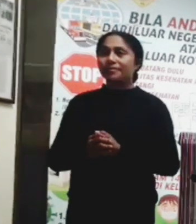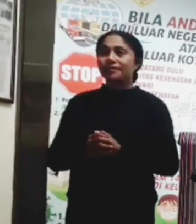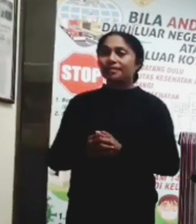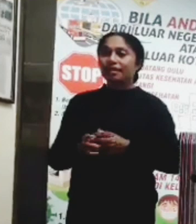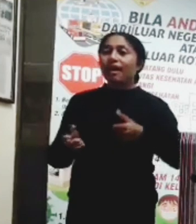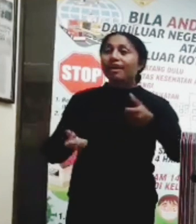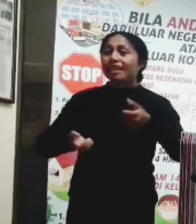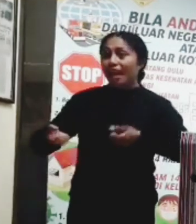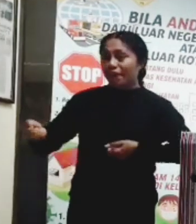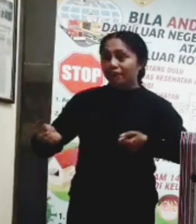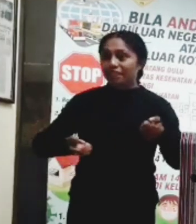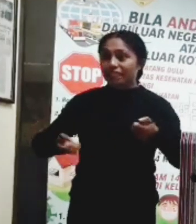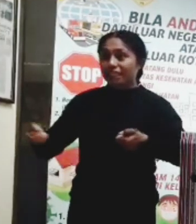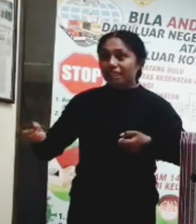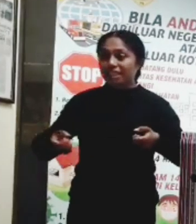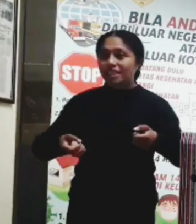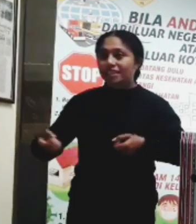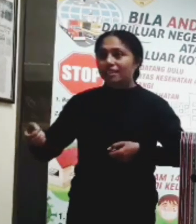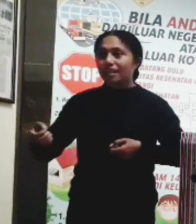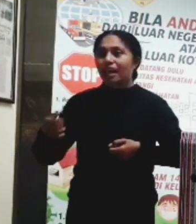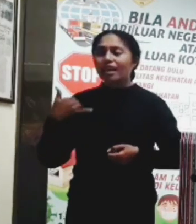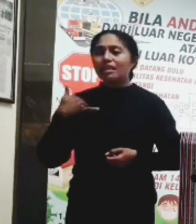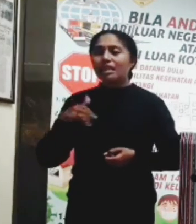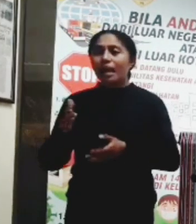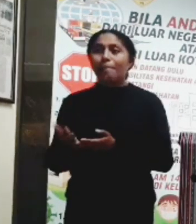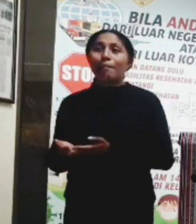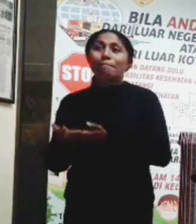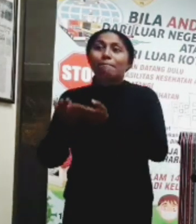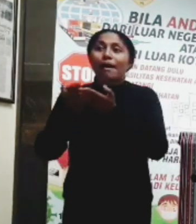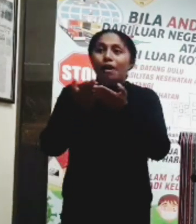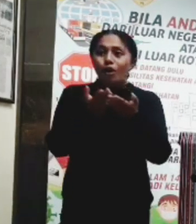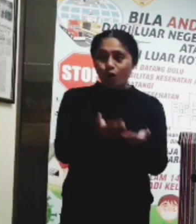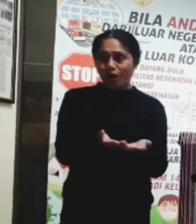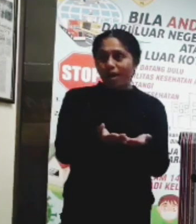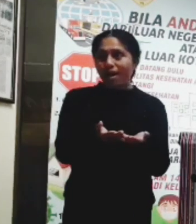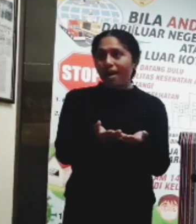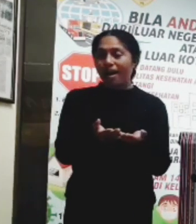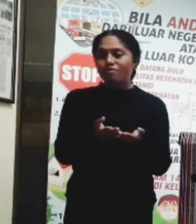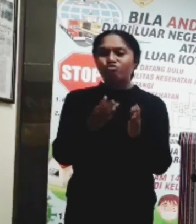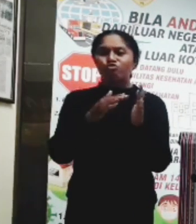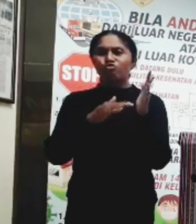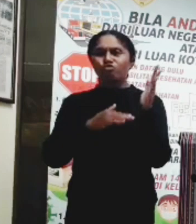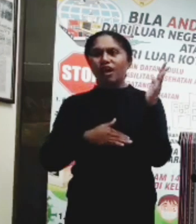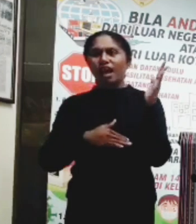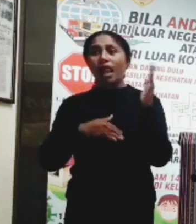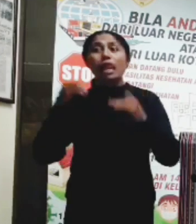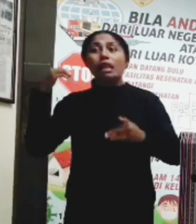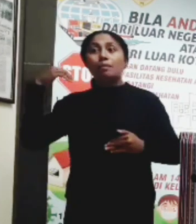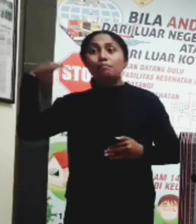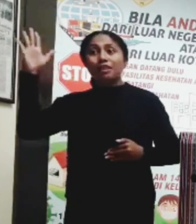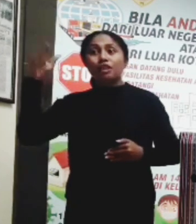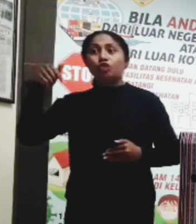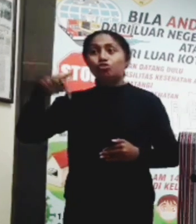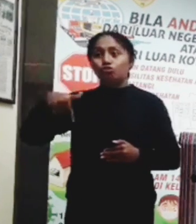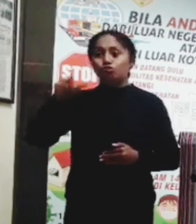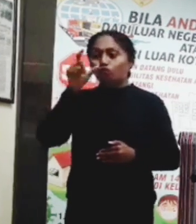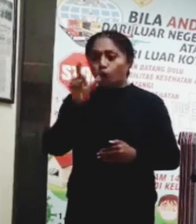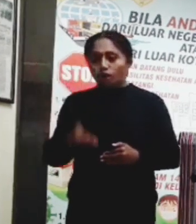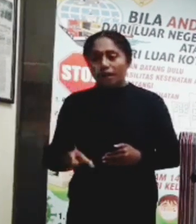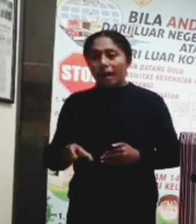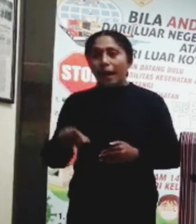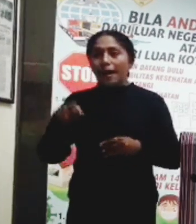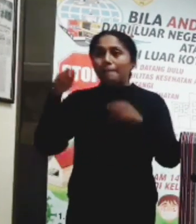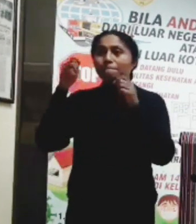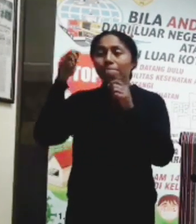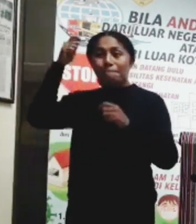Hai driver atau sopir yang membawa Hai kurang lebih tujuh orang anak mahasiswa dari Timor